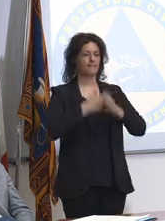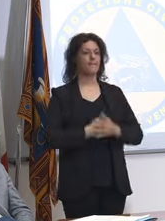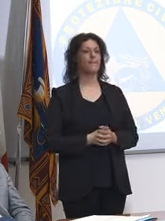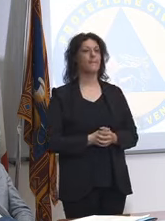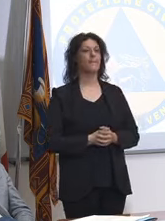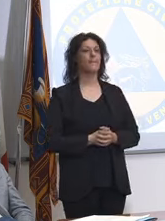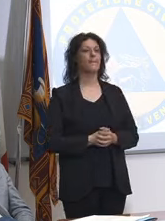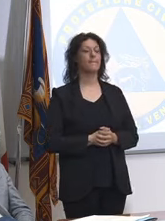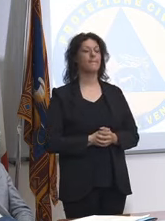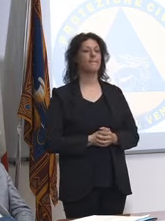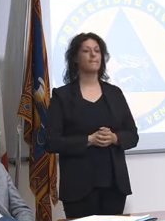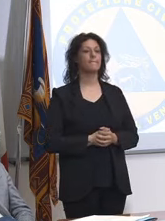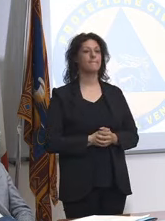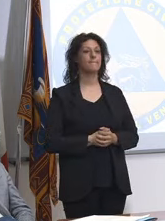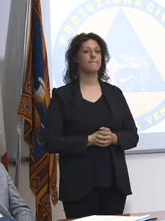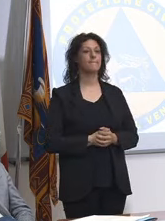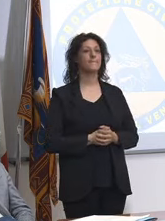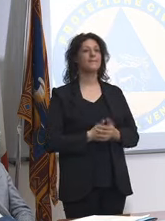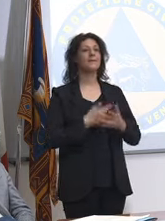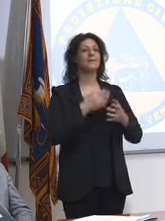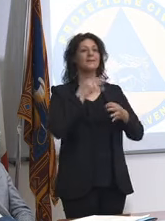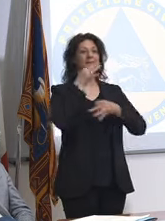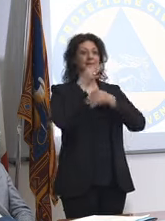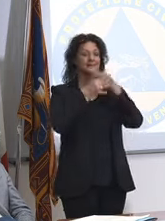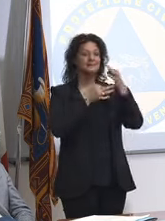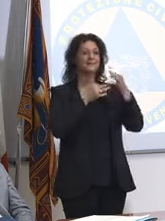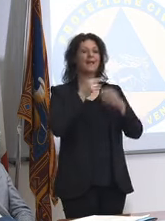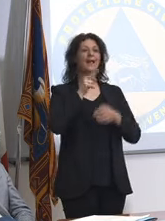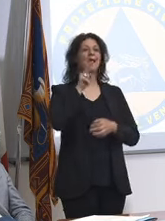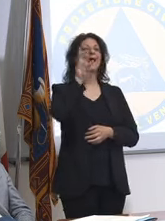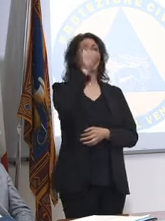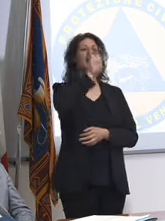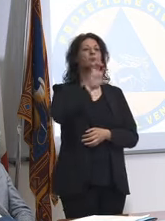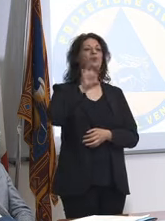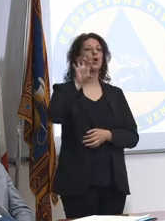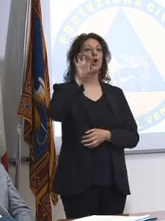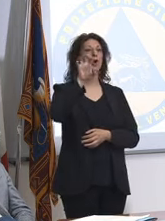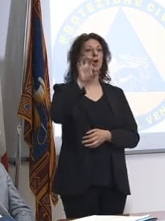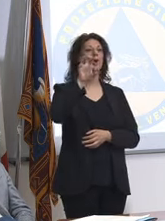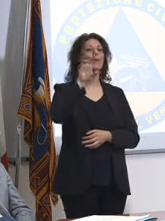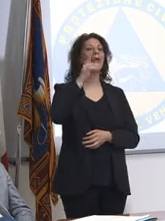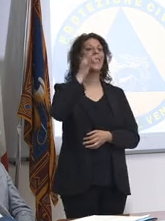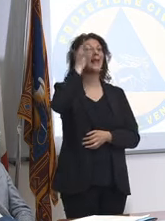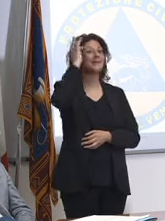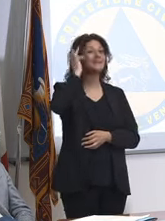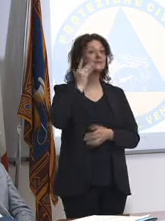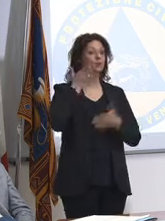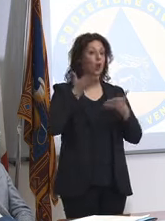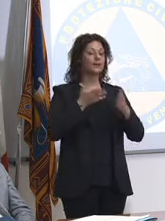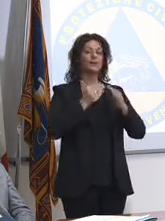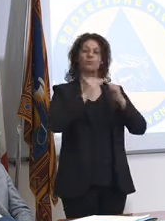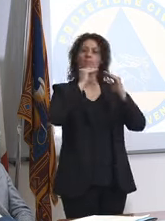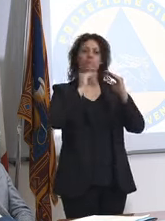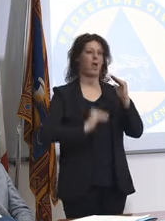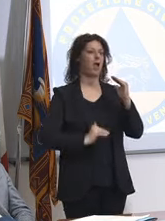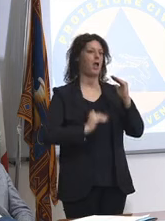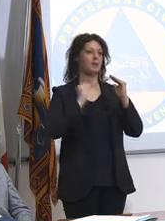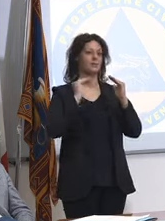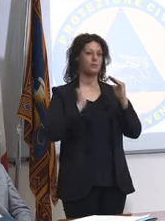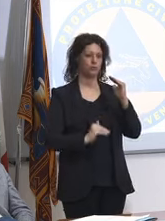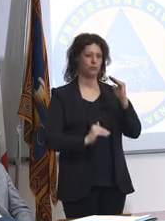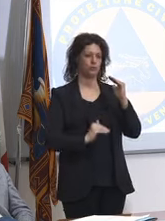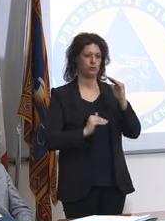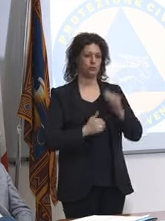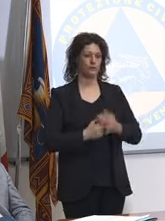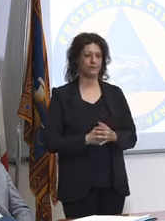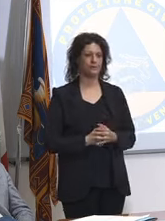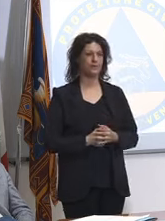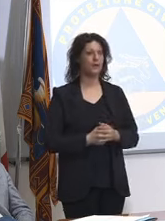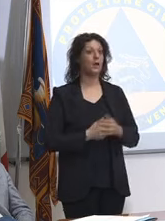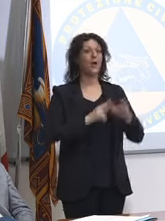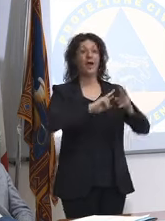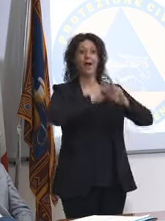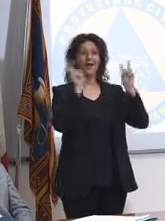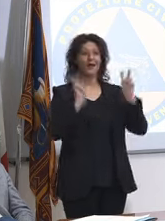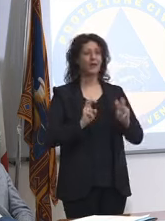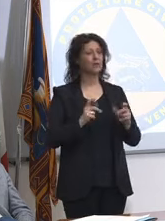la classificazione della regione in termini di rischio viene definito basso, non abbiamo nessuna